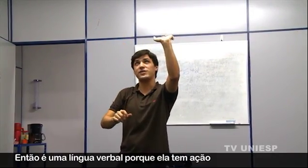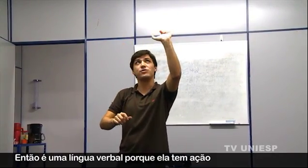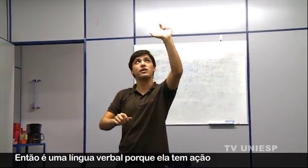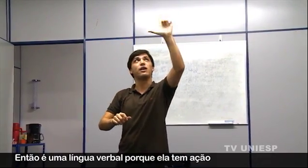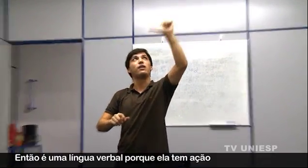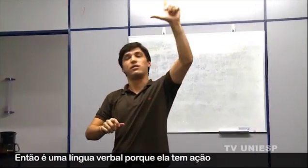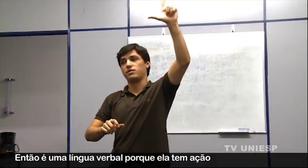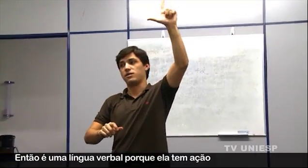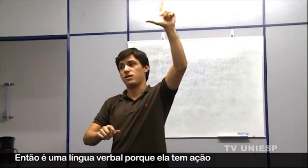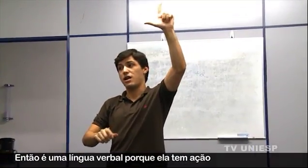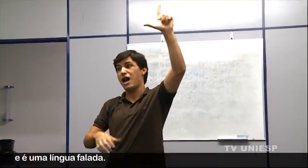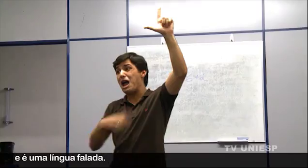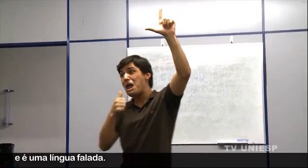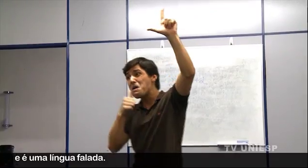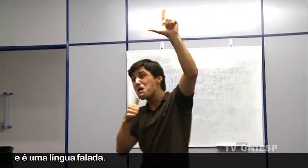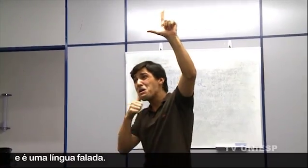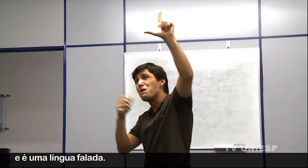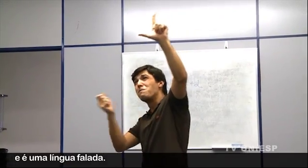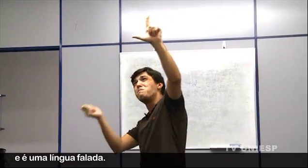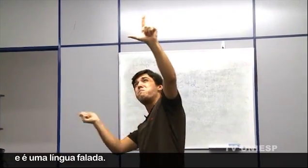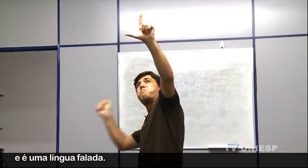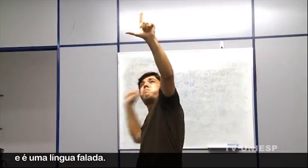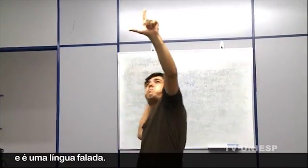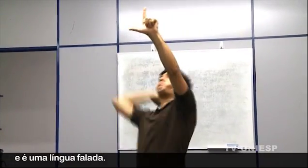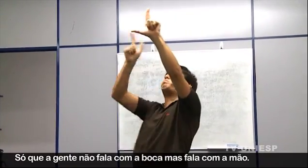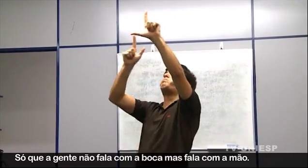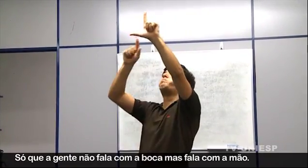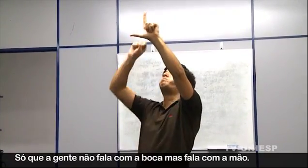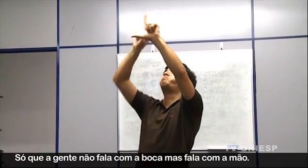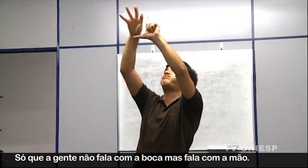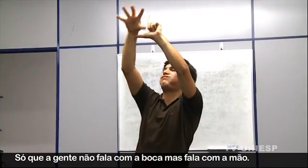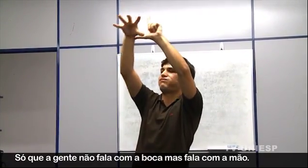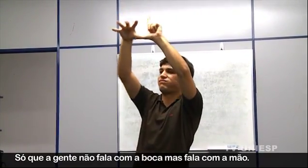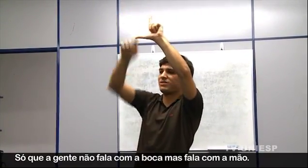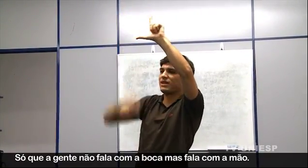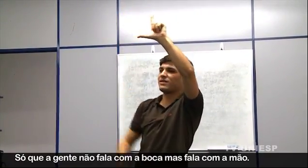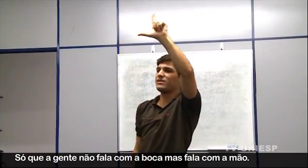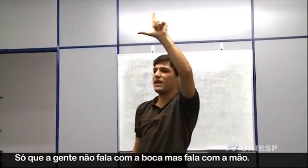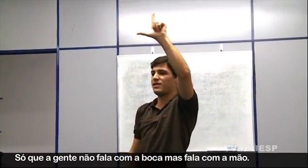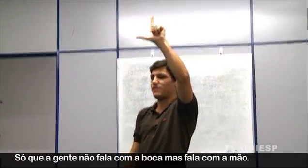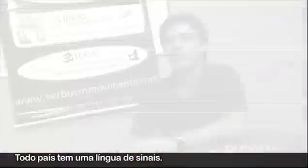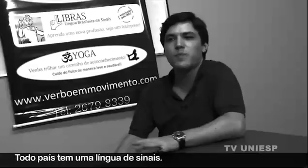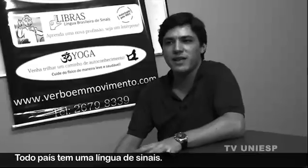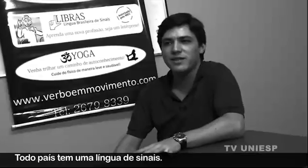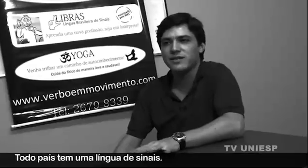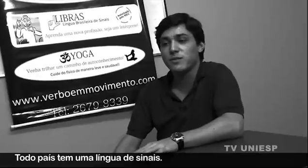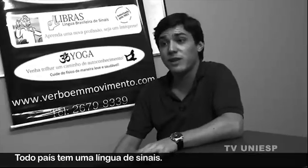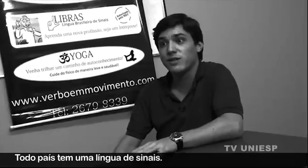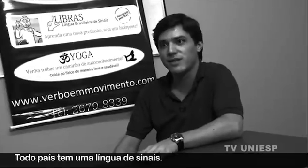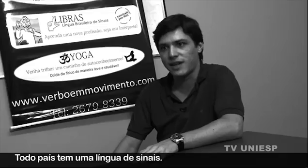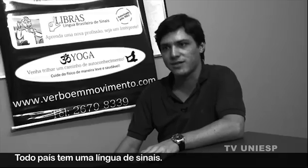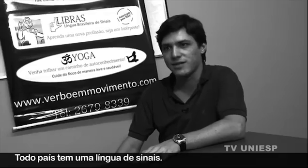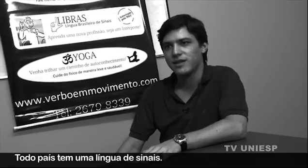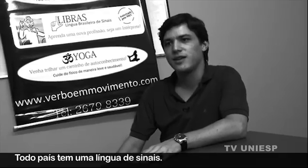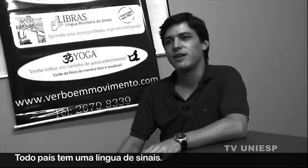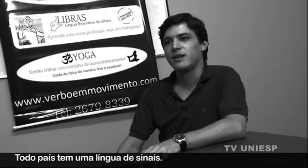ela tem ação, e é uma língua falada. Só que a gente não fala com a boca, a gente fala com a mão. Todo país tem uma língua de sinais.